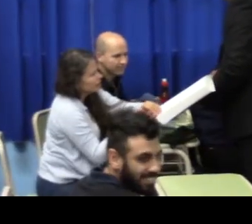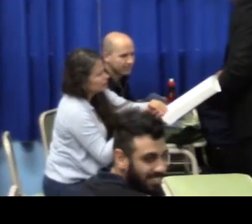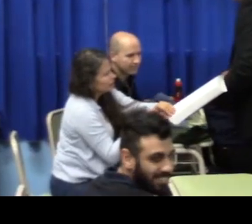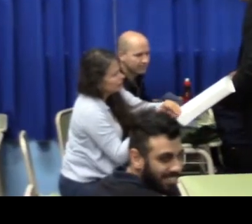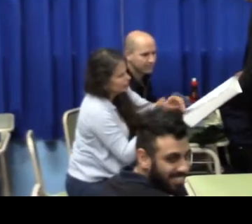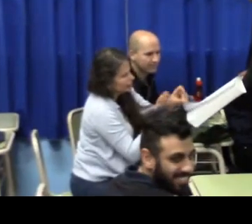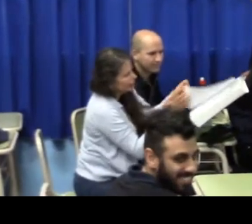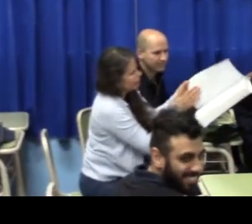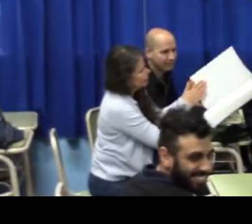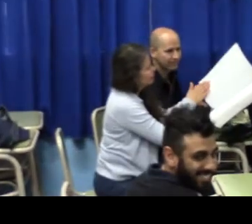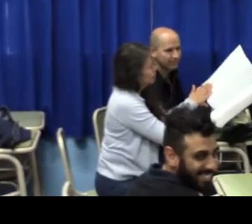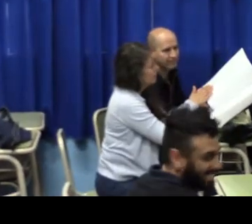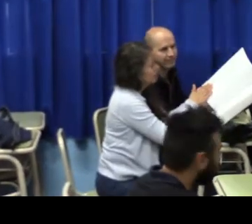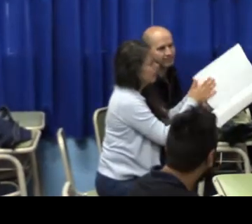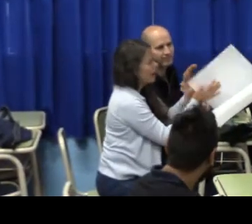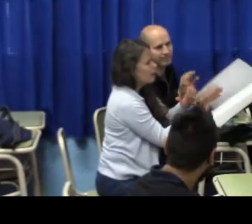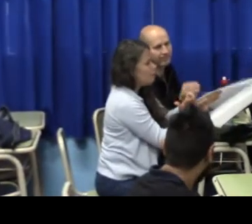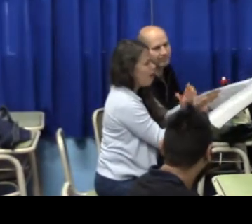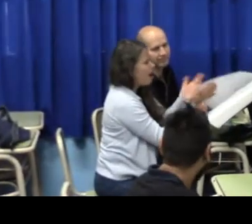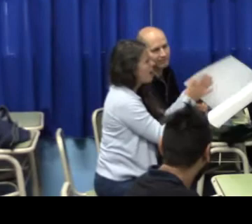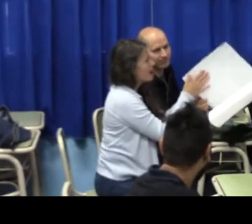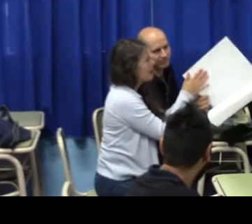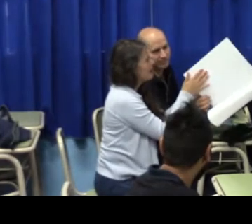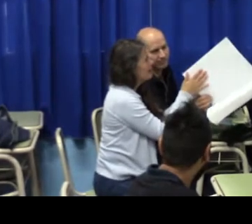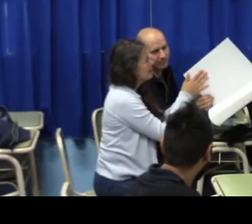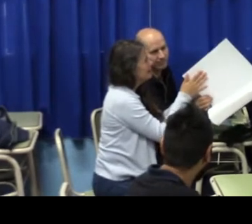Bueno, tiene seis